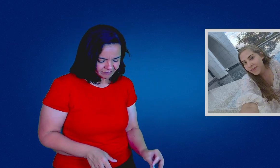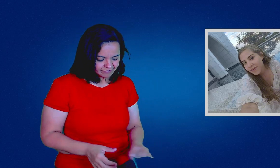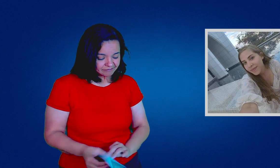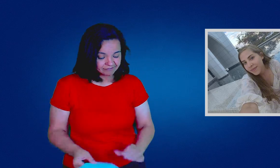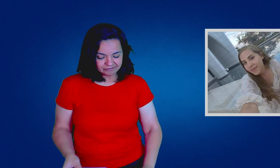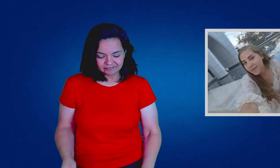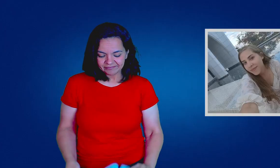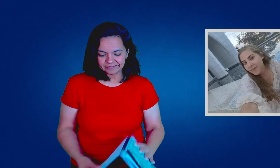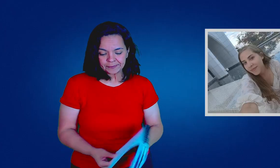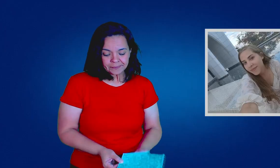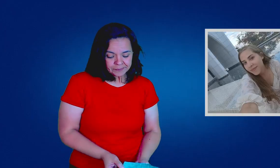ela.